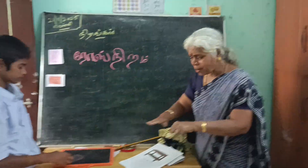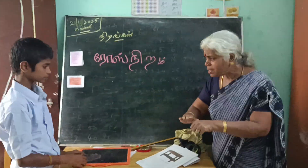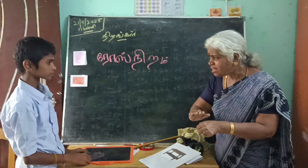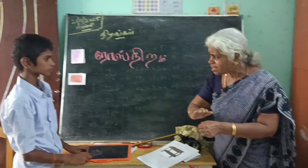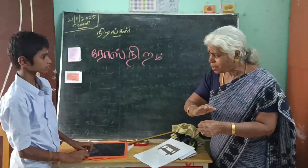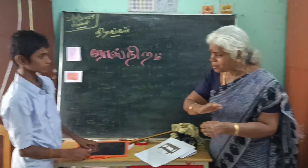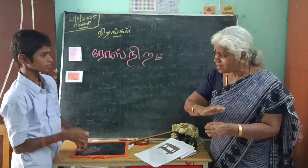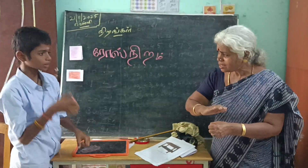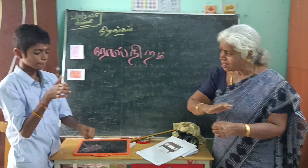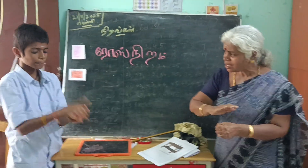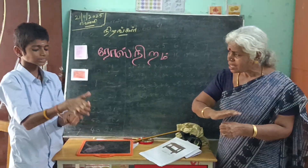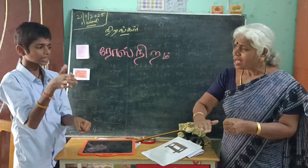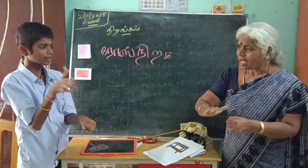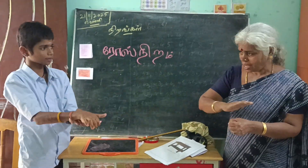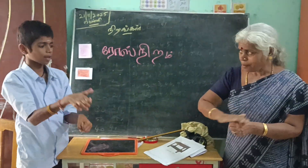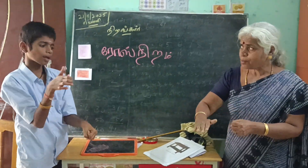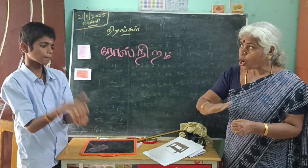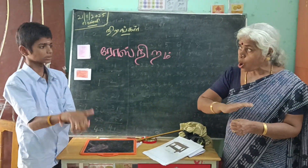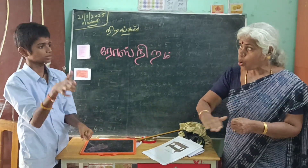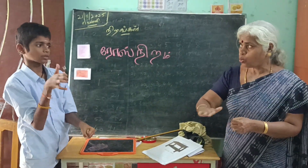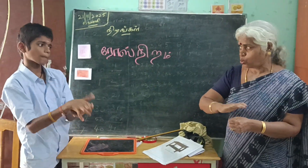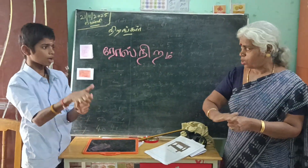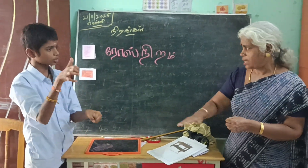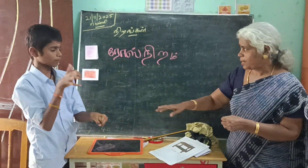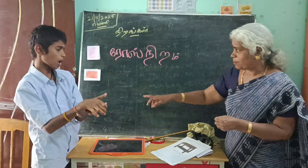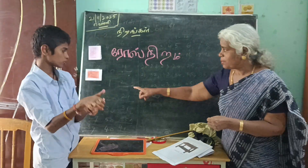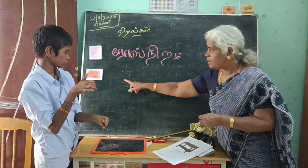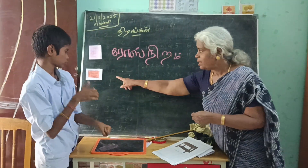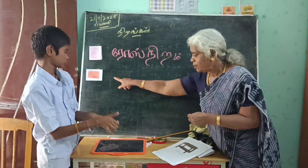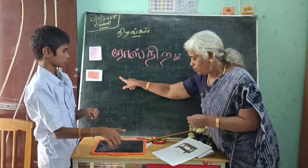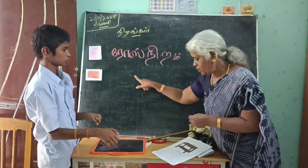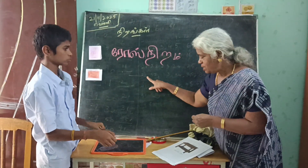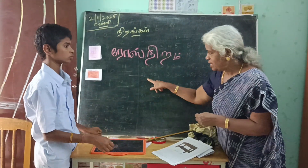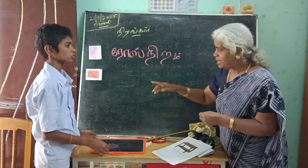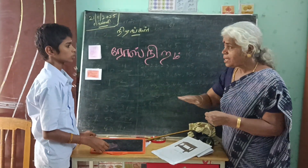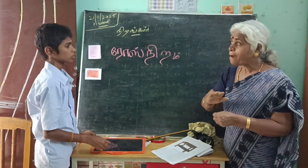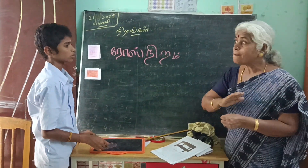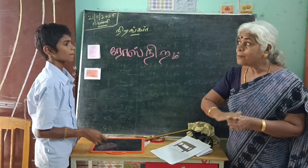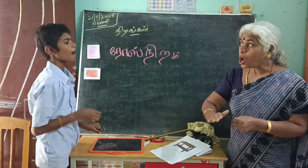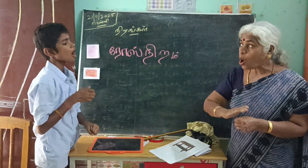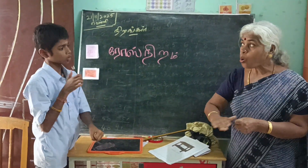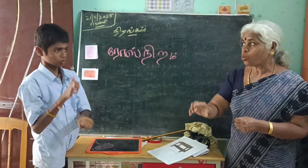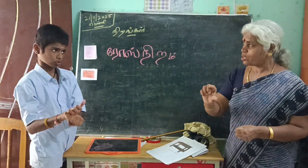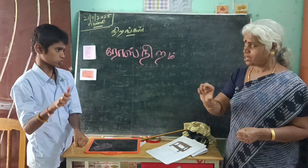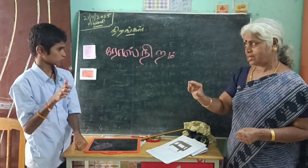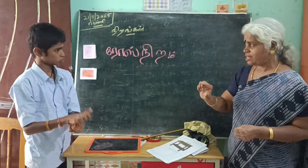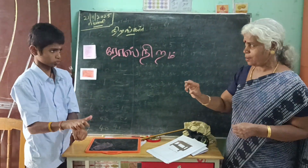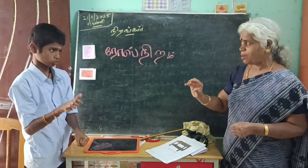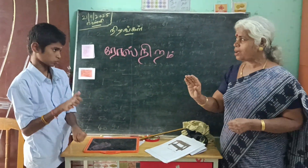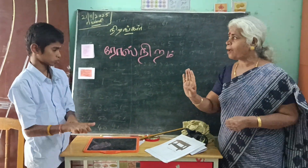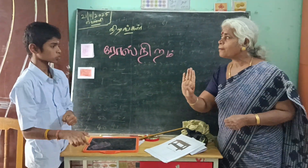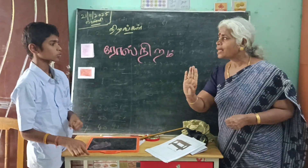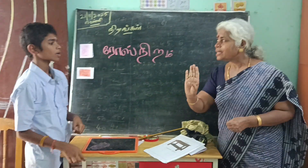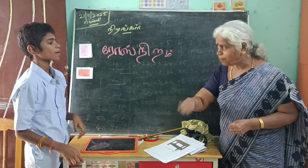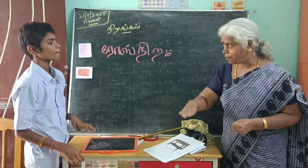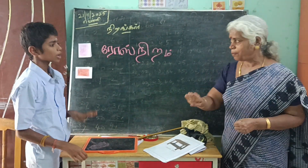எப்படி எப்படி? ப்ரௌன் நிறம். இது ப்ரௌன் எழுதலாமா?